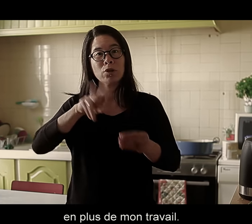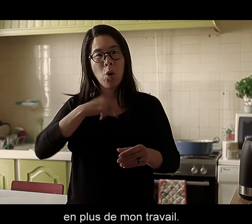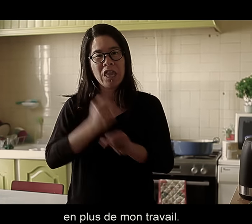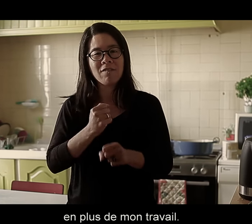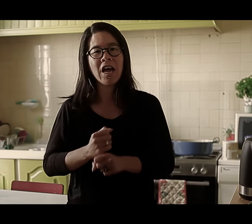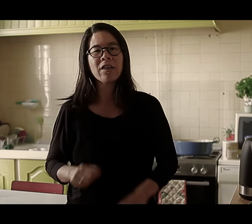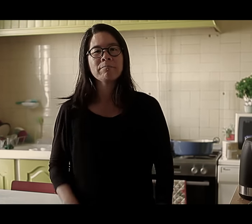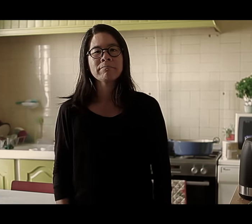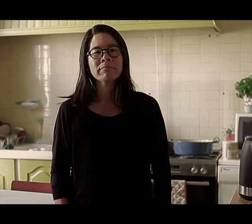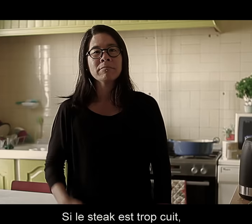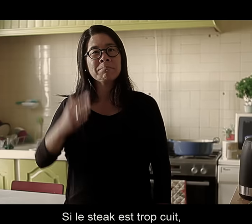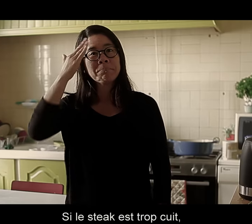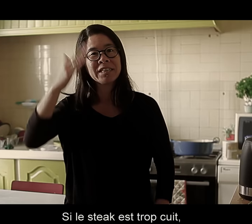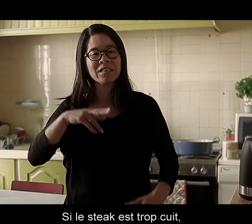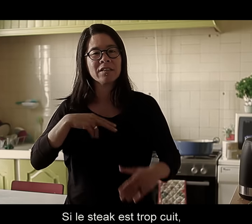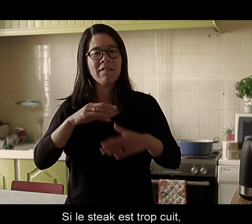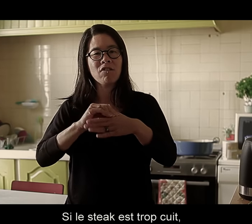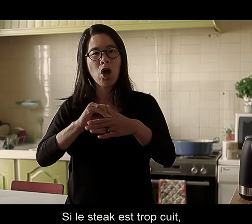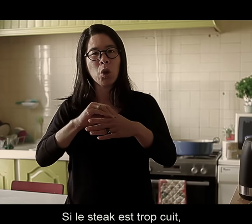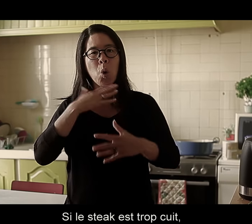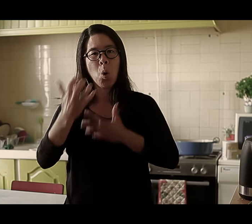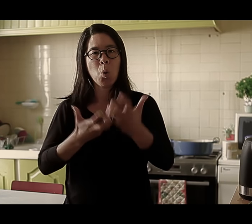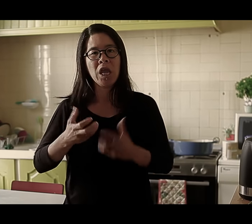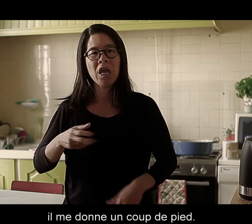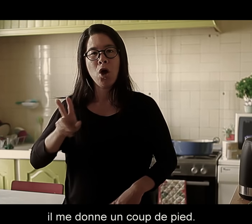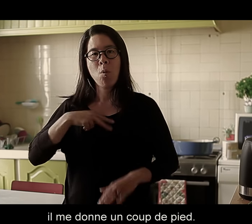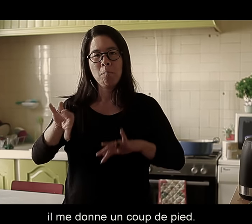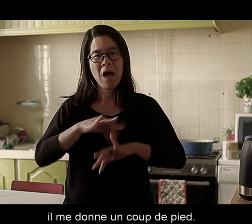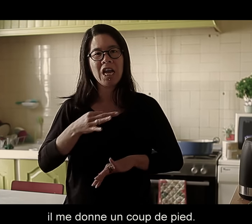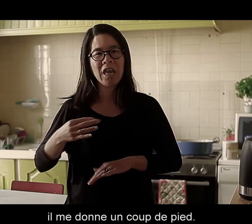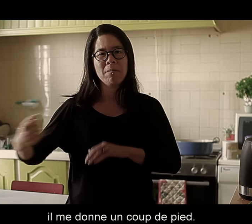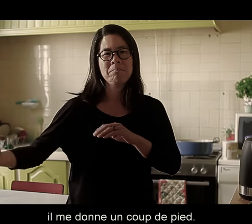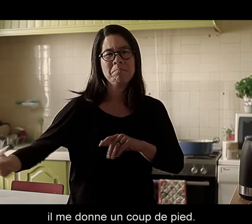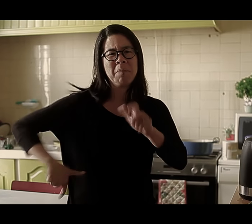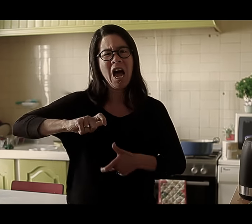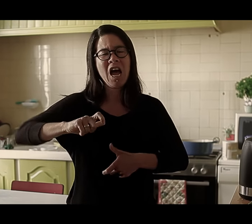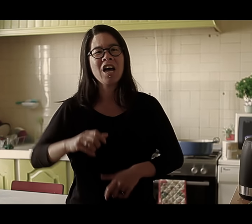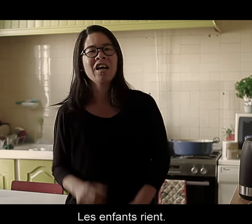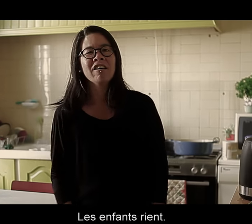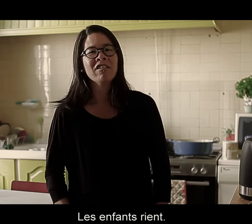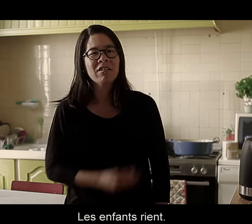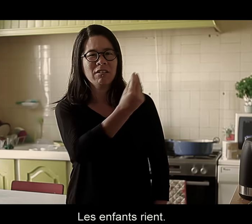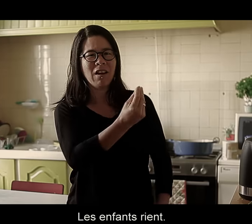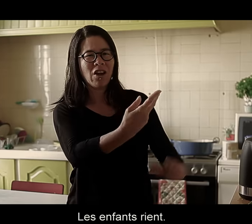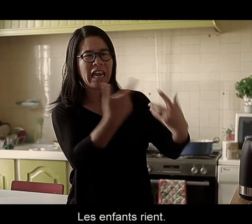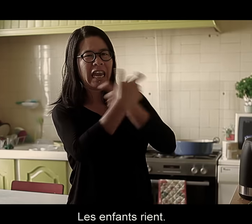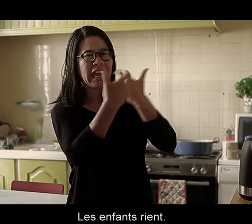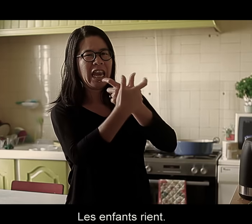travail. Si le steak est trop cuit, il me donne un coup de pied. Les enfants